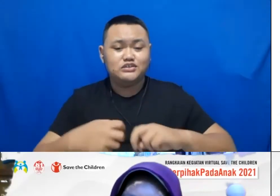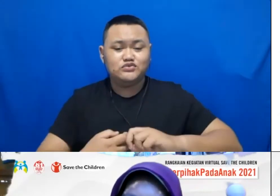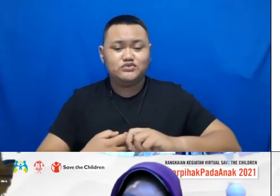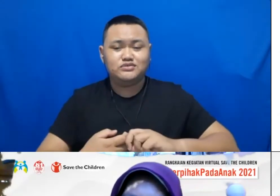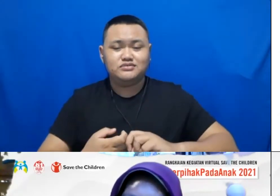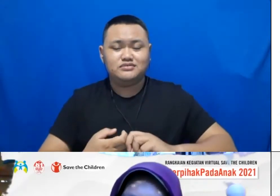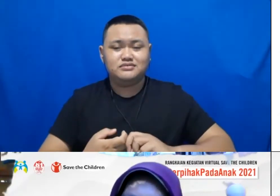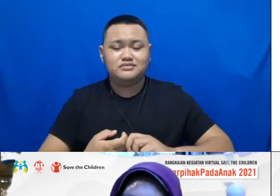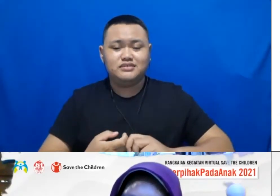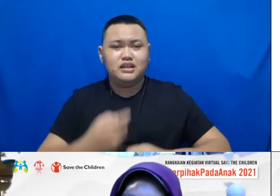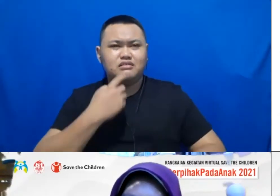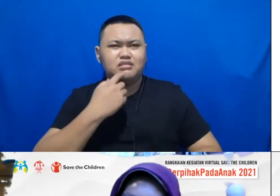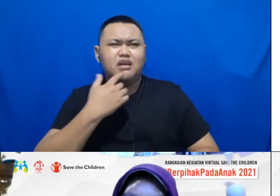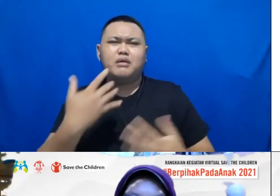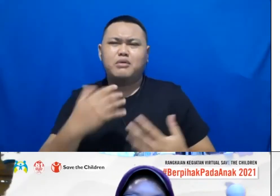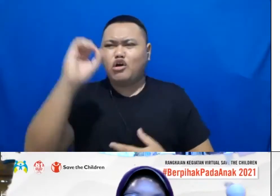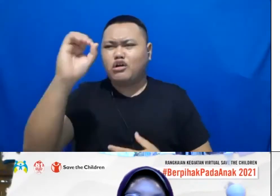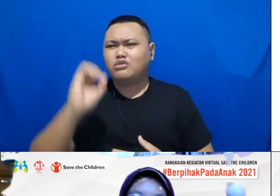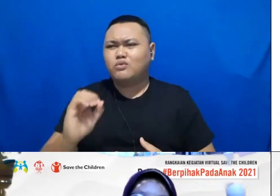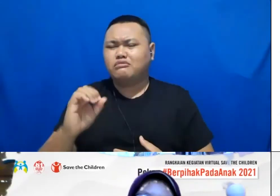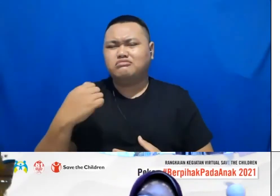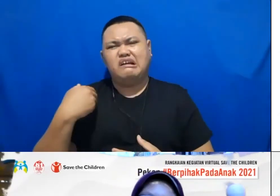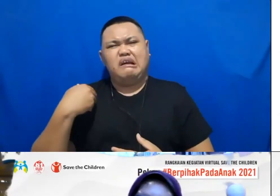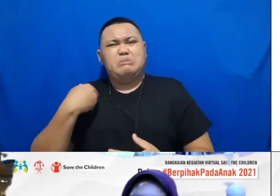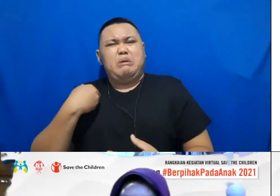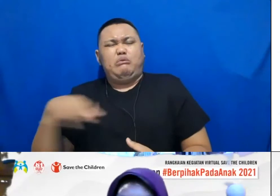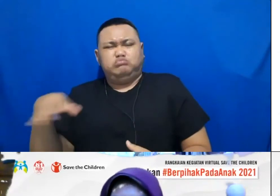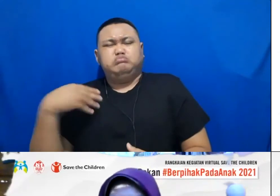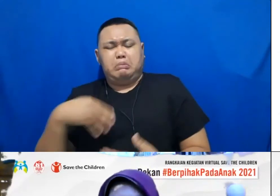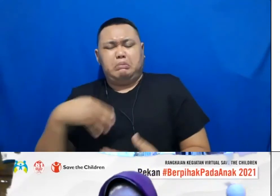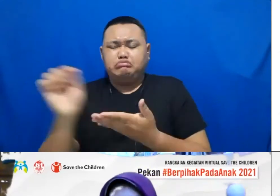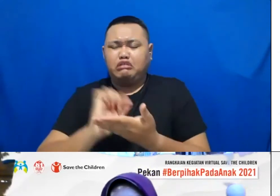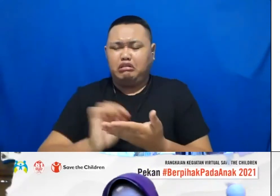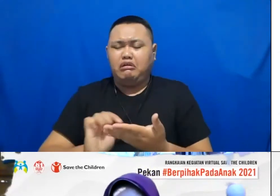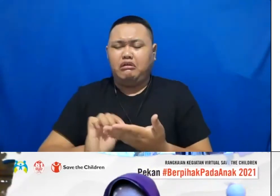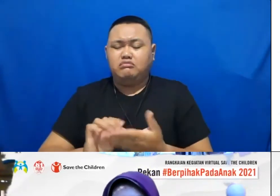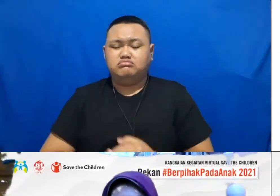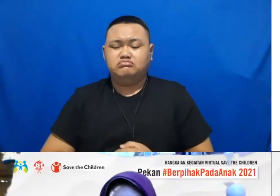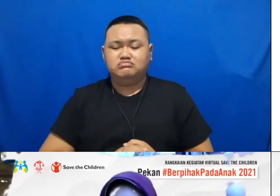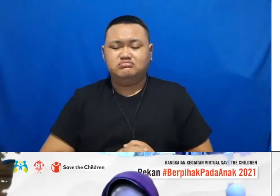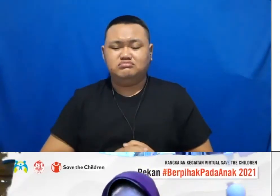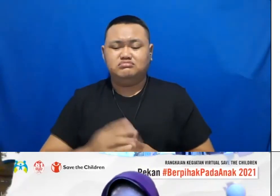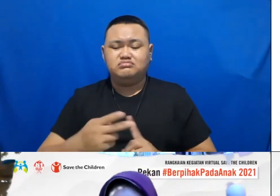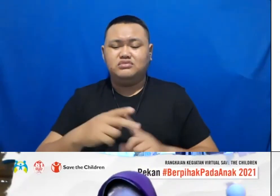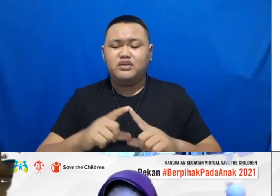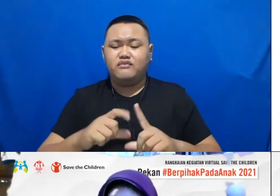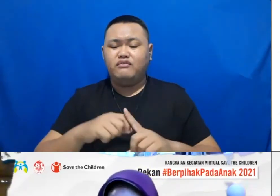diberi program kajian keputrian, di mana kajian keputrian ini